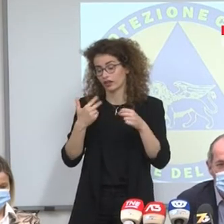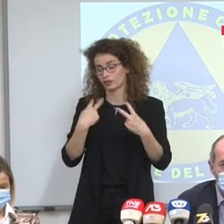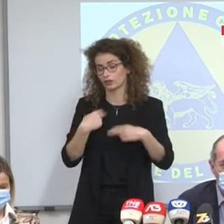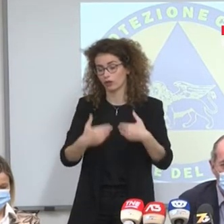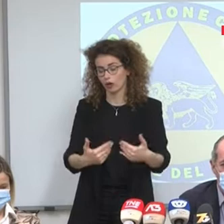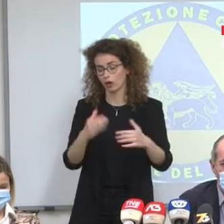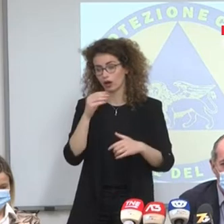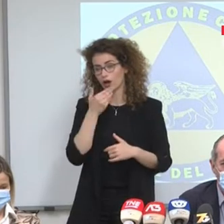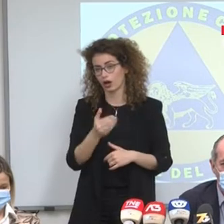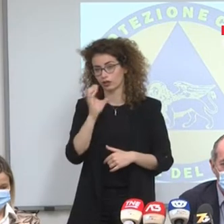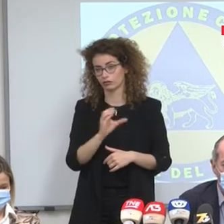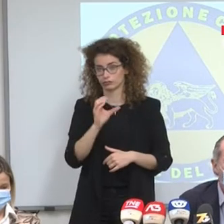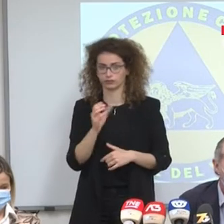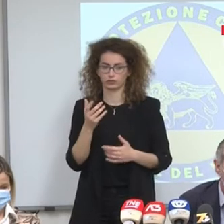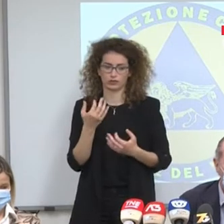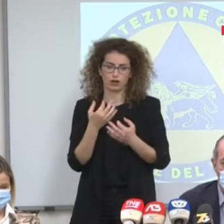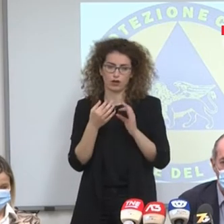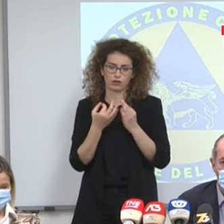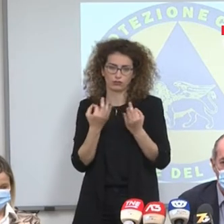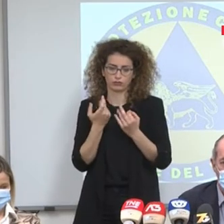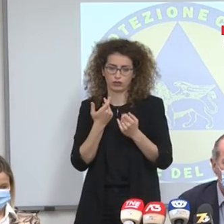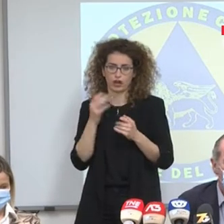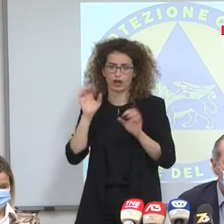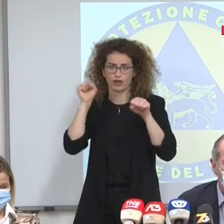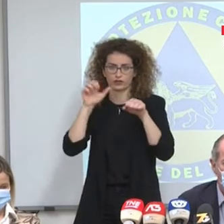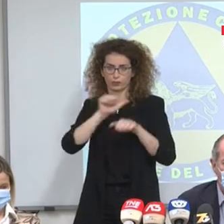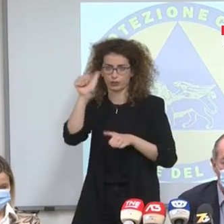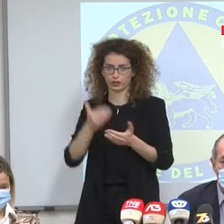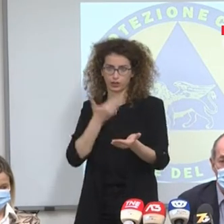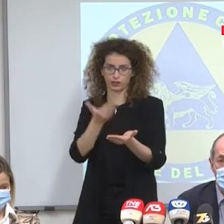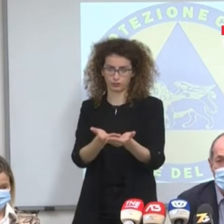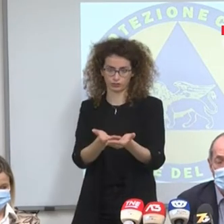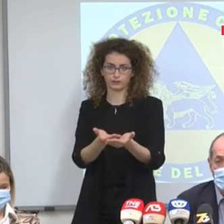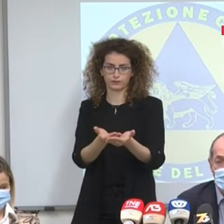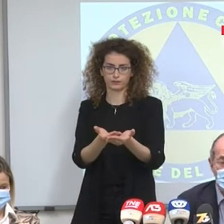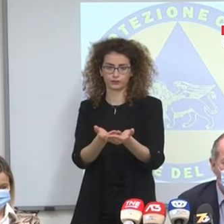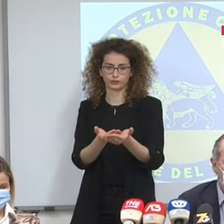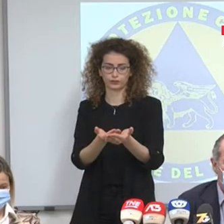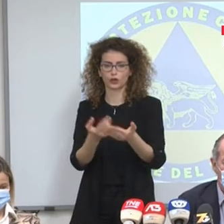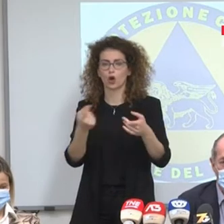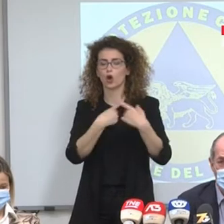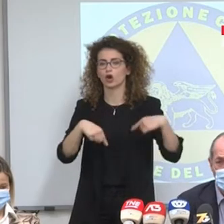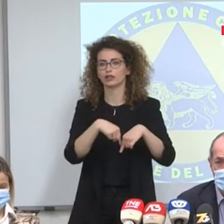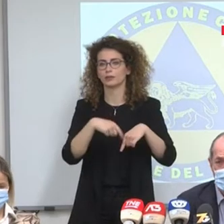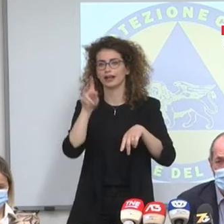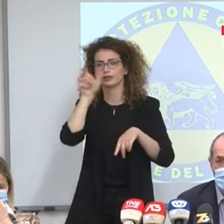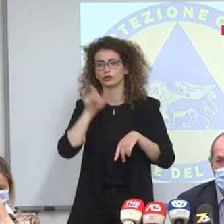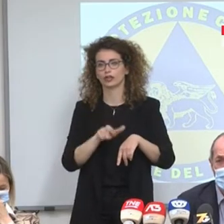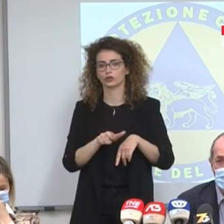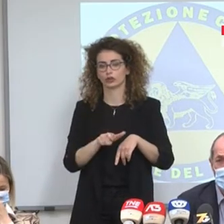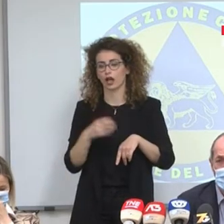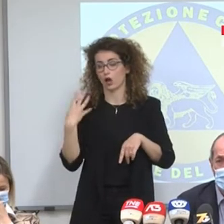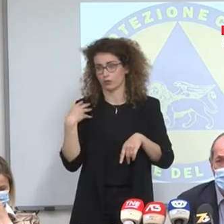è logico che lo ponga per primo il Veneto, che l'abbia proposto per primo il Veneto. Il coordinamento nazionale col commissario